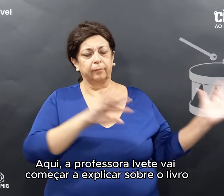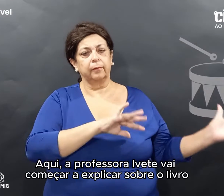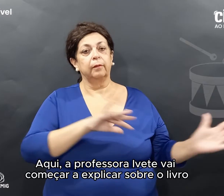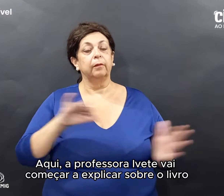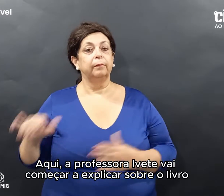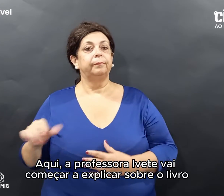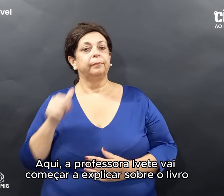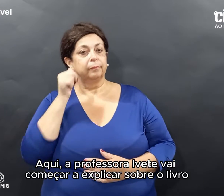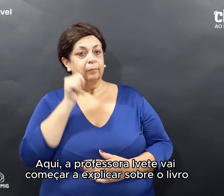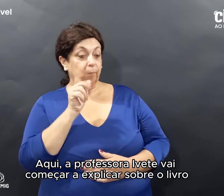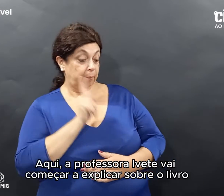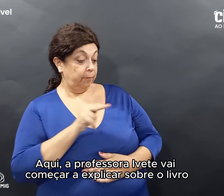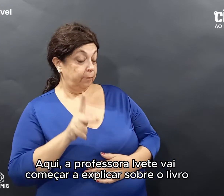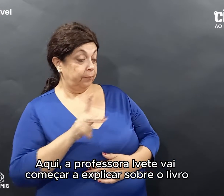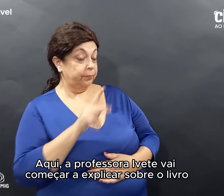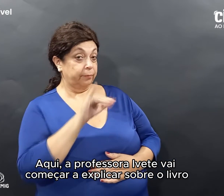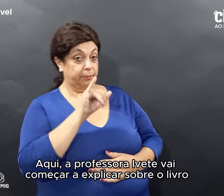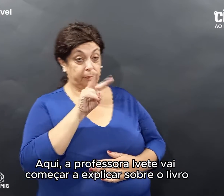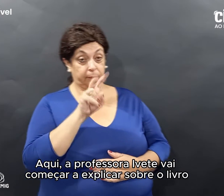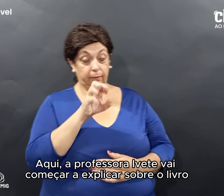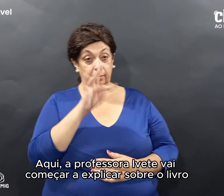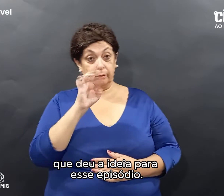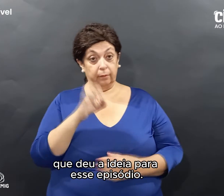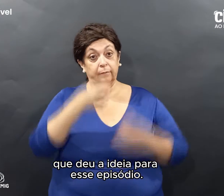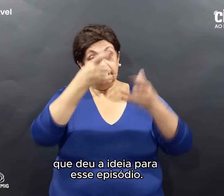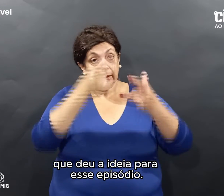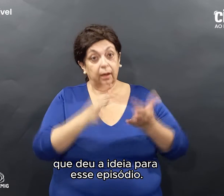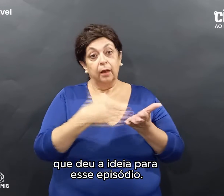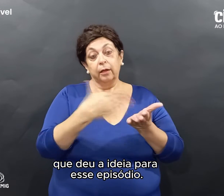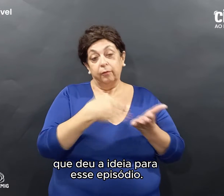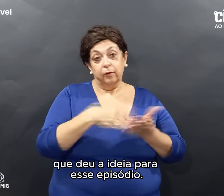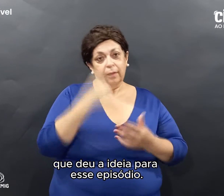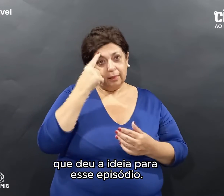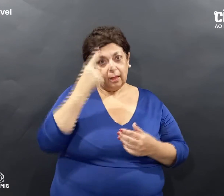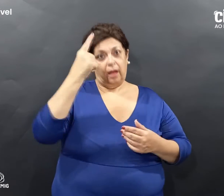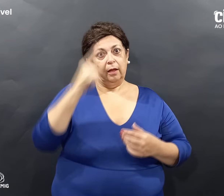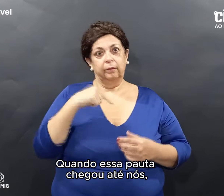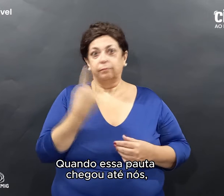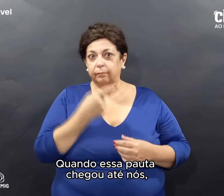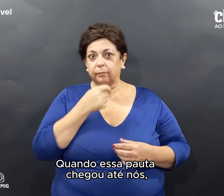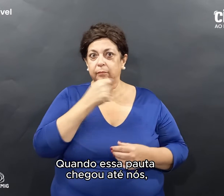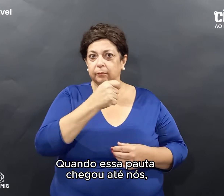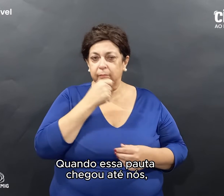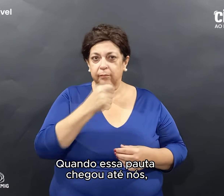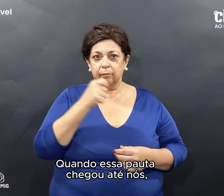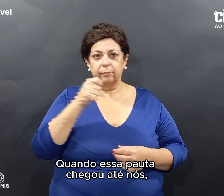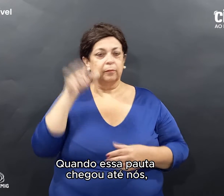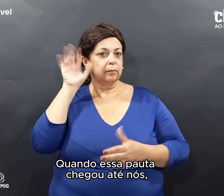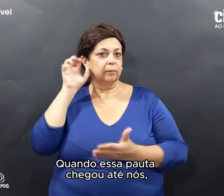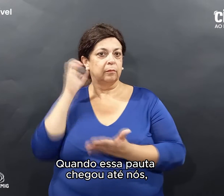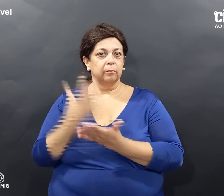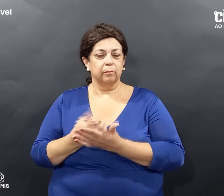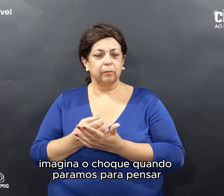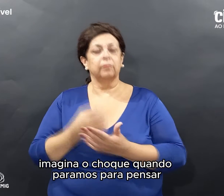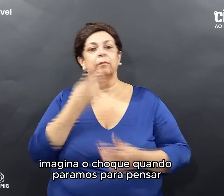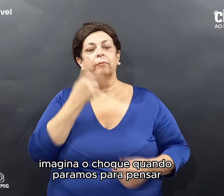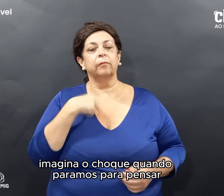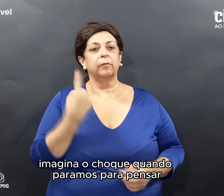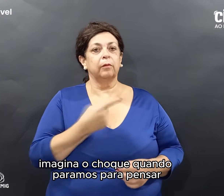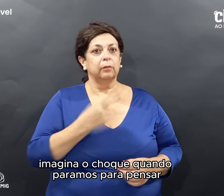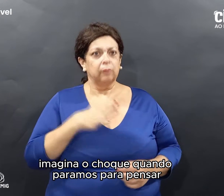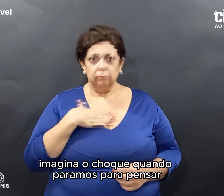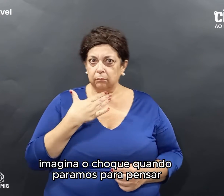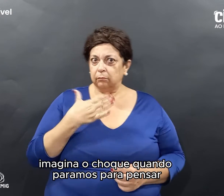Aqui, a professora Ivete vai começar a explicar sobre o livro que deu a ideia para esse episódio. Quando essa pauta chegou até nós, imagina